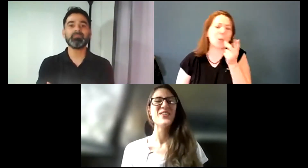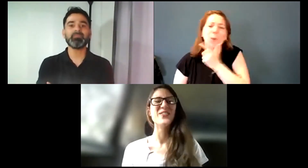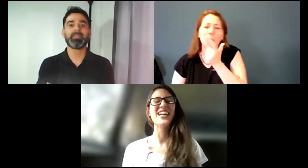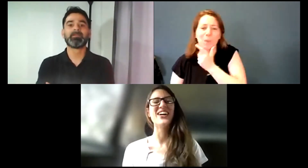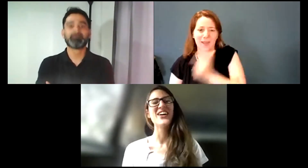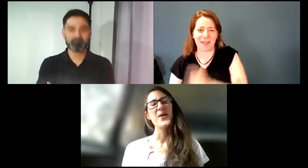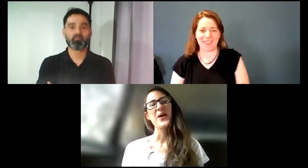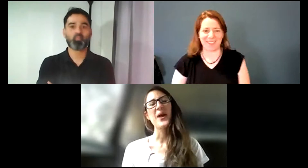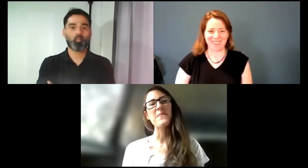Bueno,